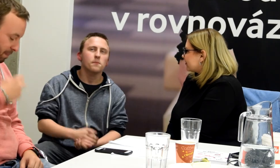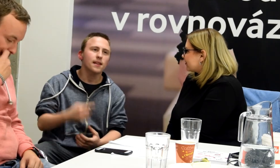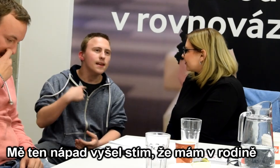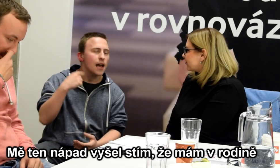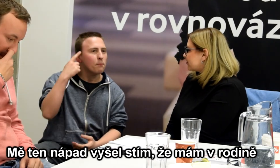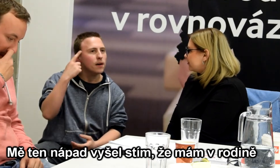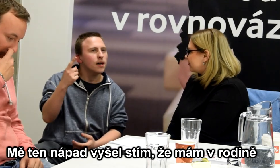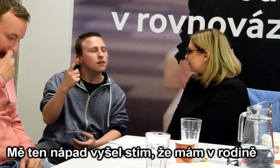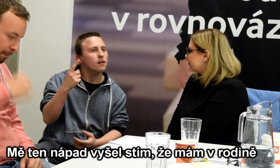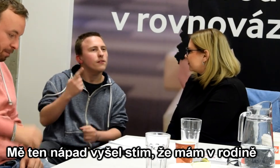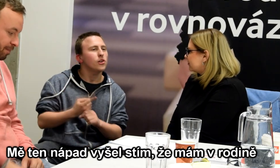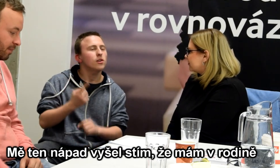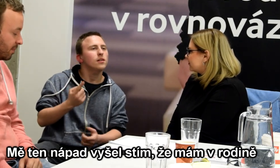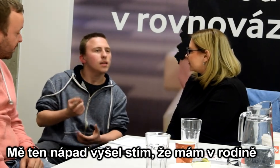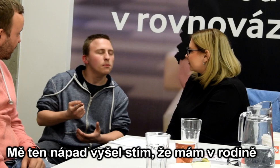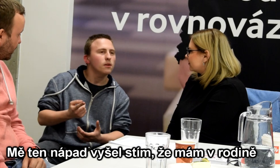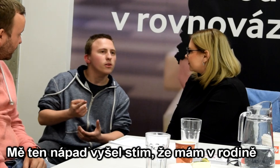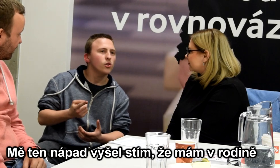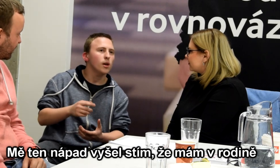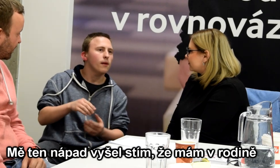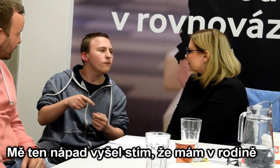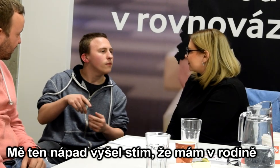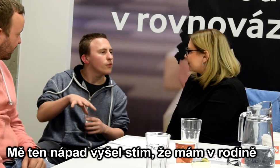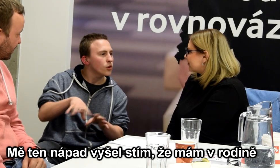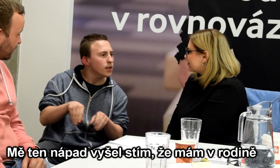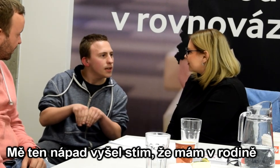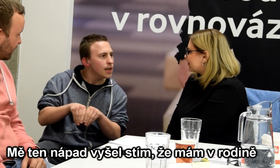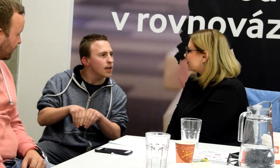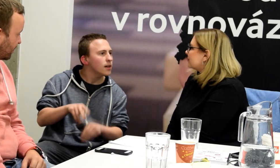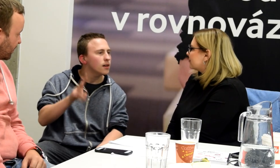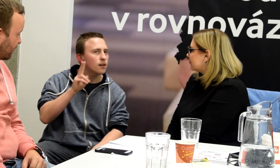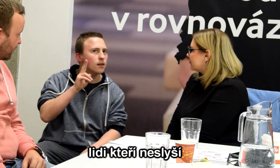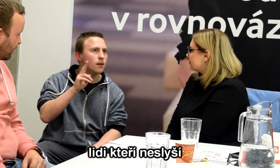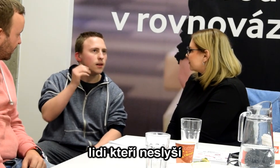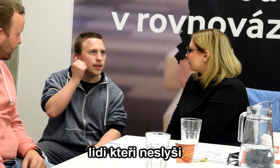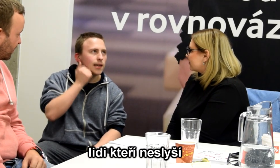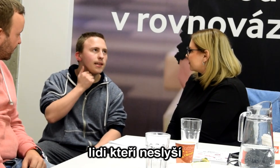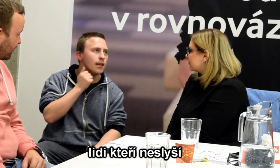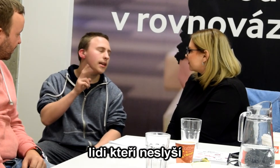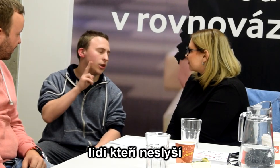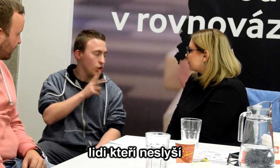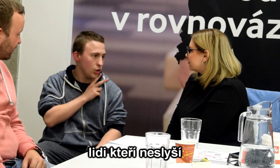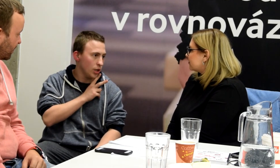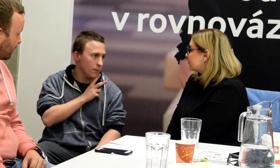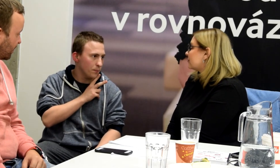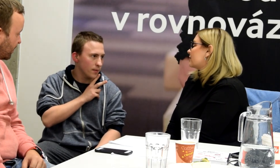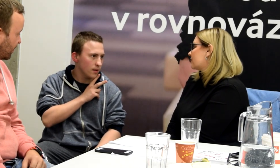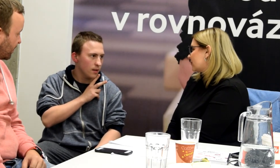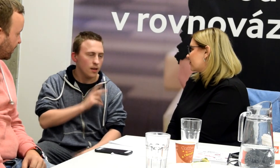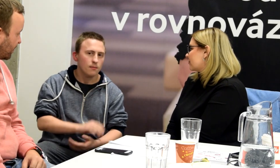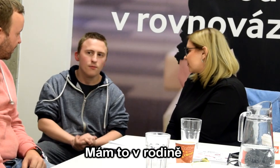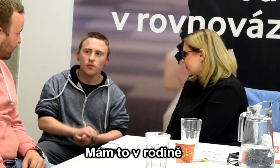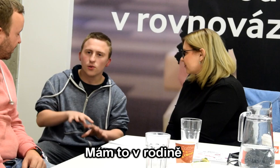ten nápad vyšel tím, že mám v rodině lidi, kteří neslyšejí. Mám to v